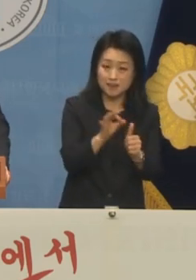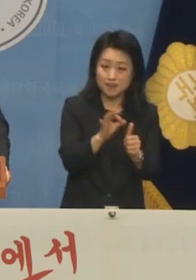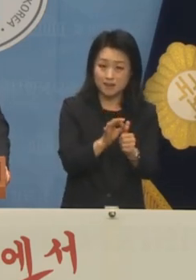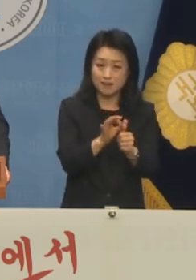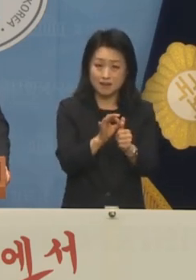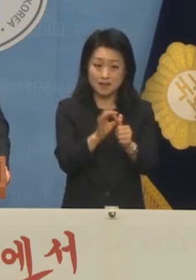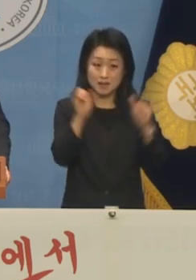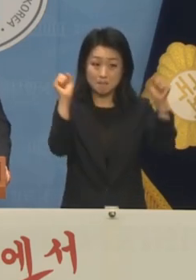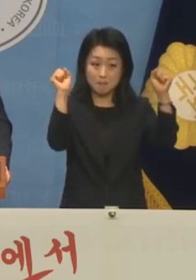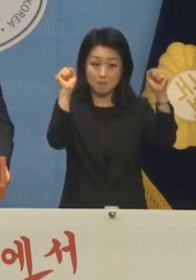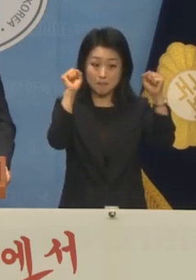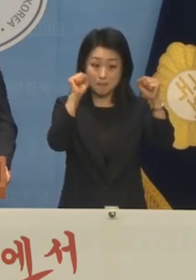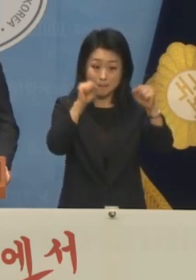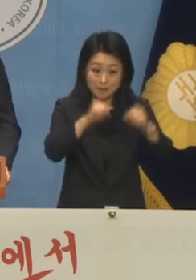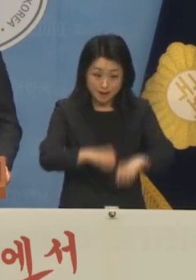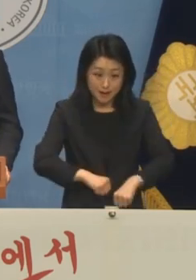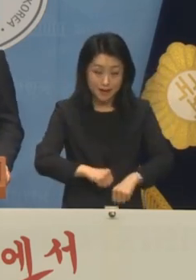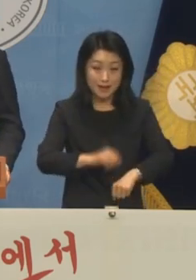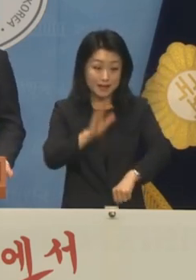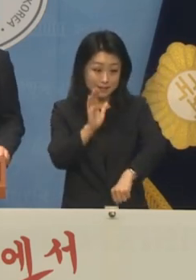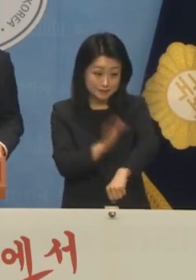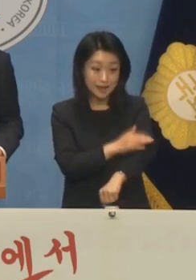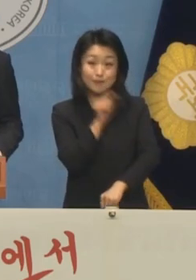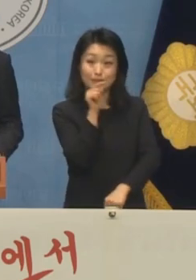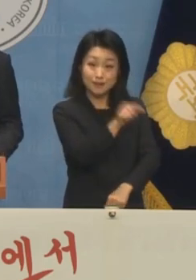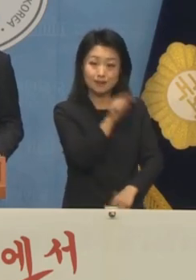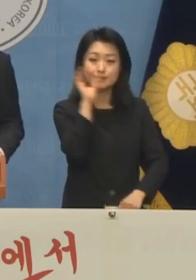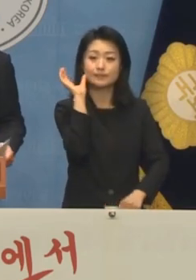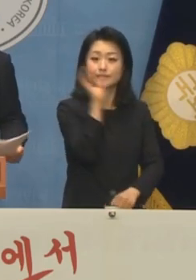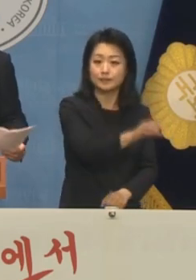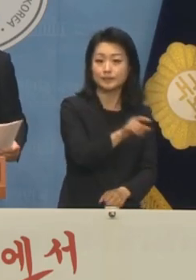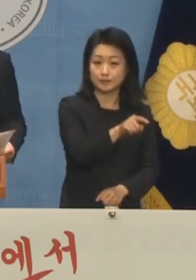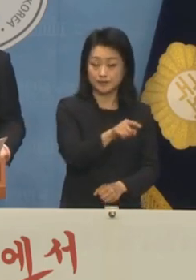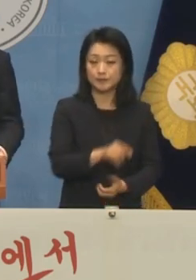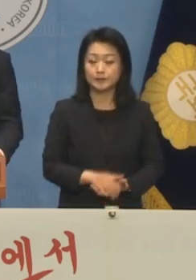지경까지, 이 상황까지 몰고 온 장본인들이기 때문입니다.